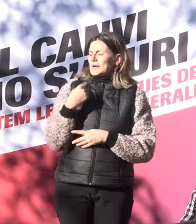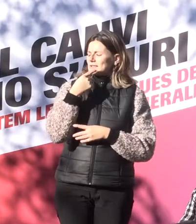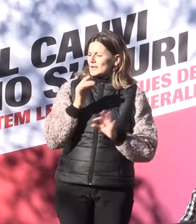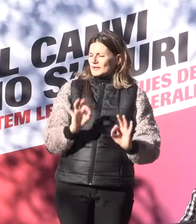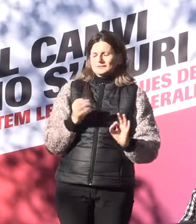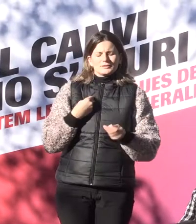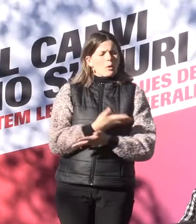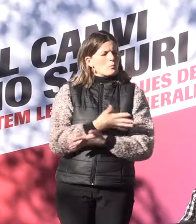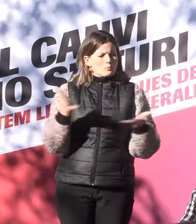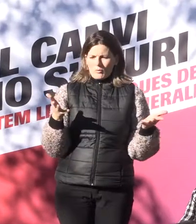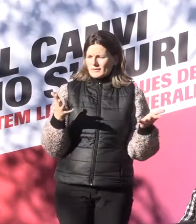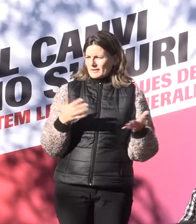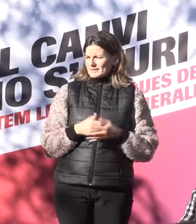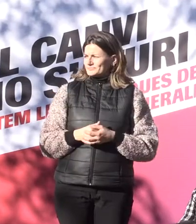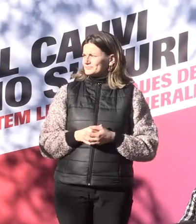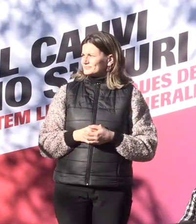muy grande